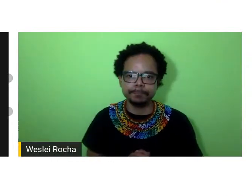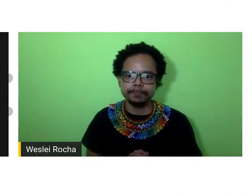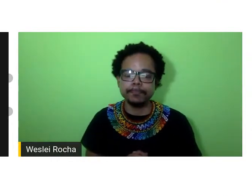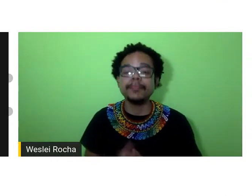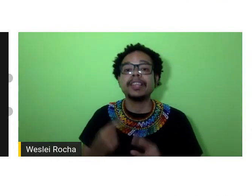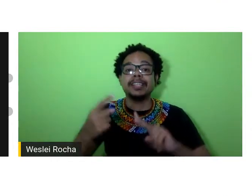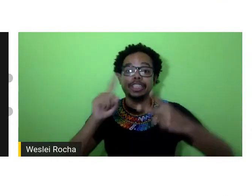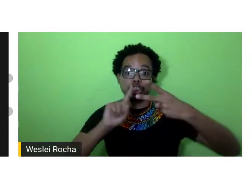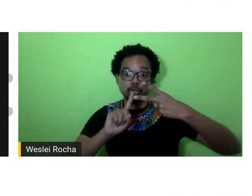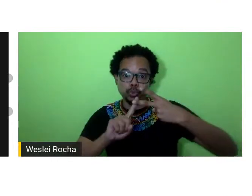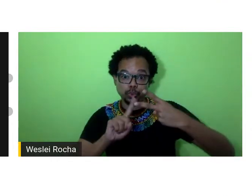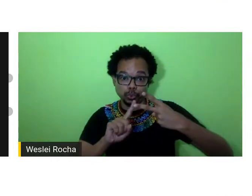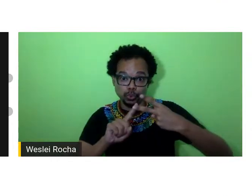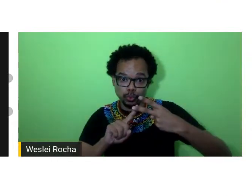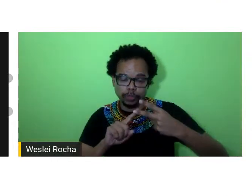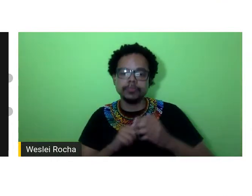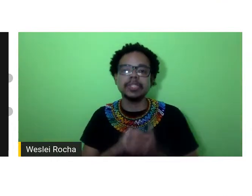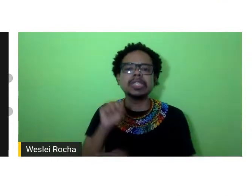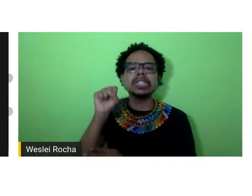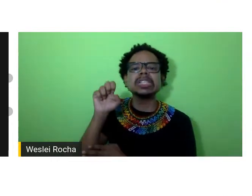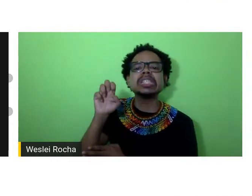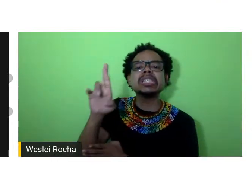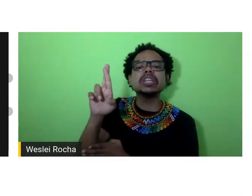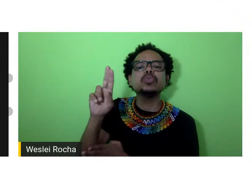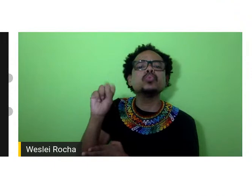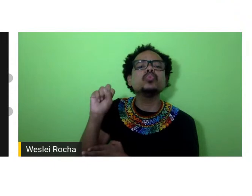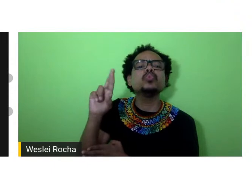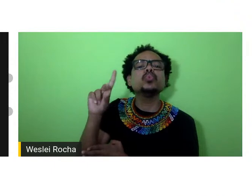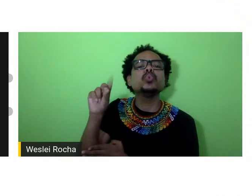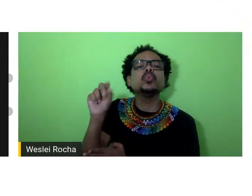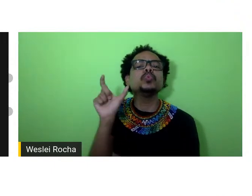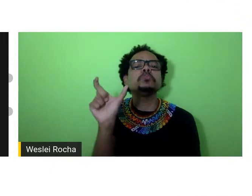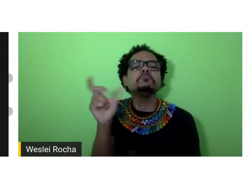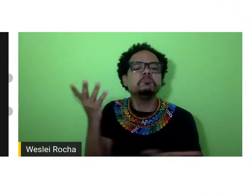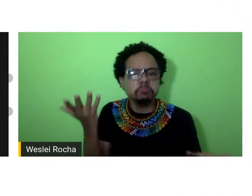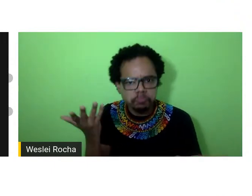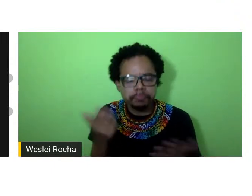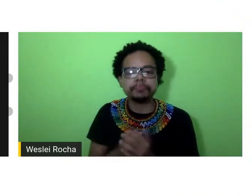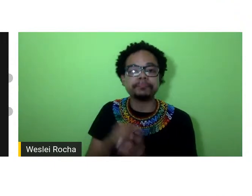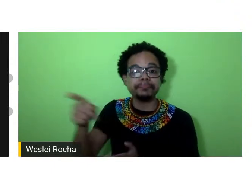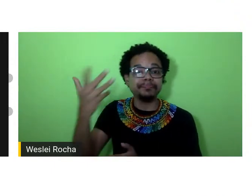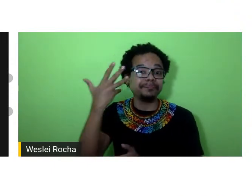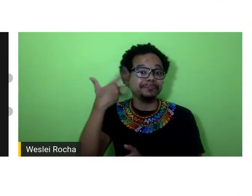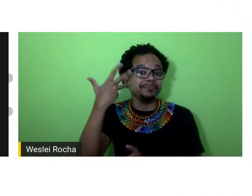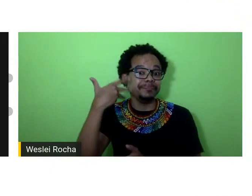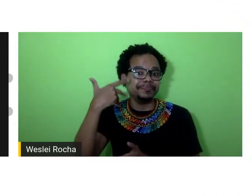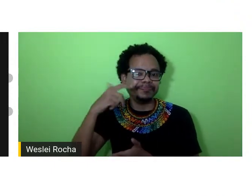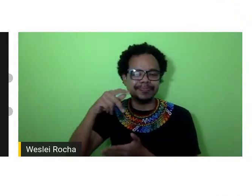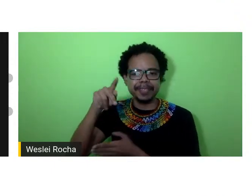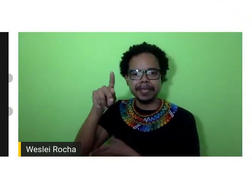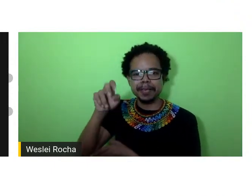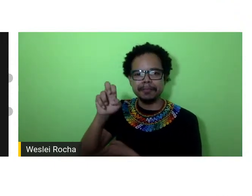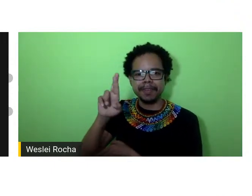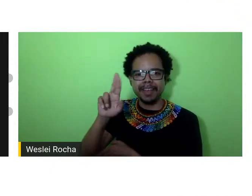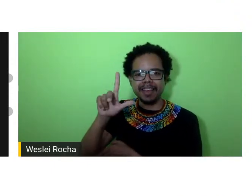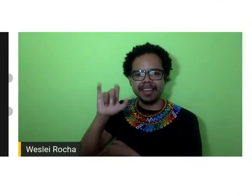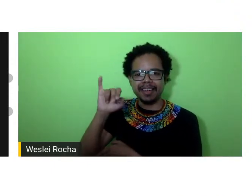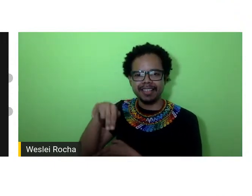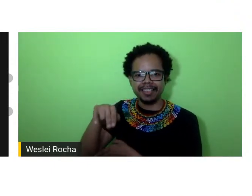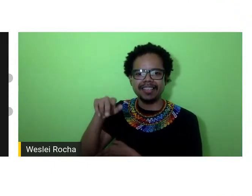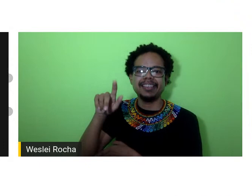comunidade surda né Estou falando de um momento agora mas que antigamente isso foi bem pior